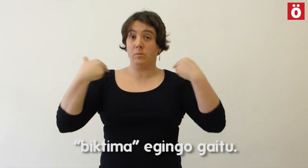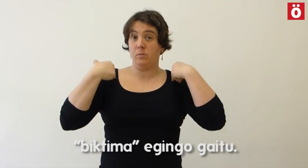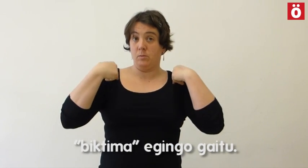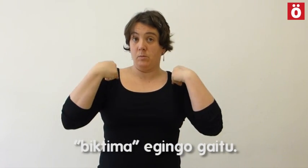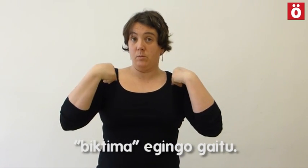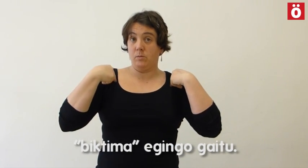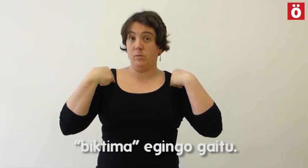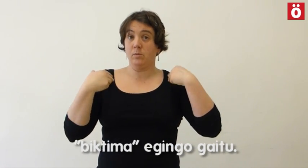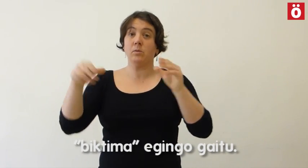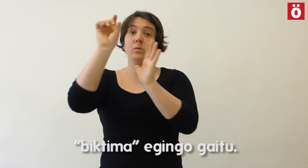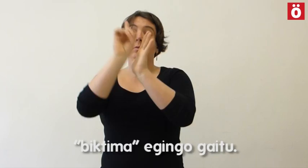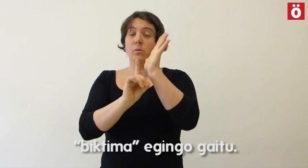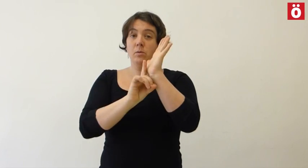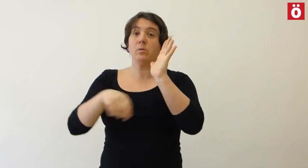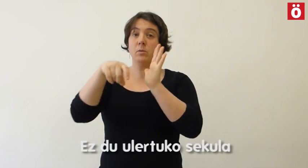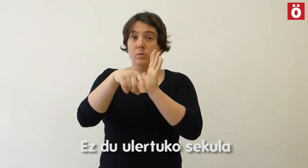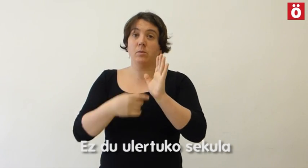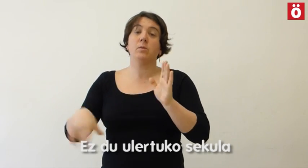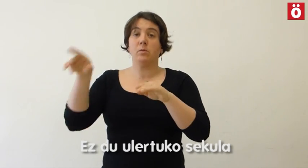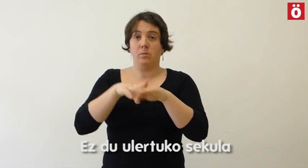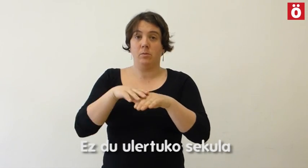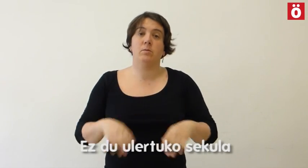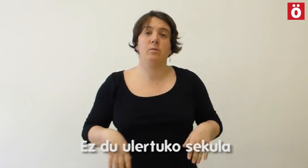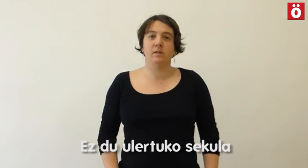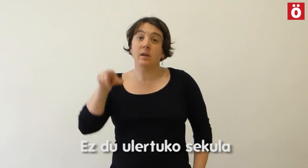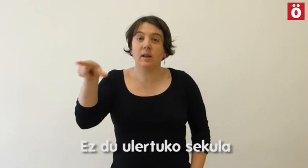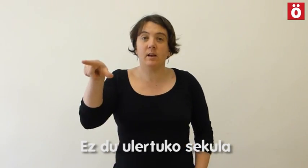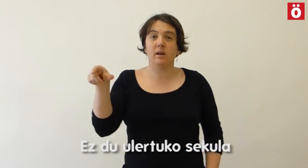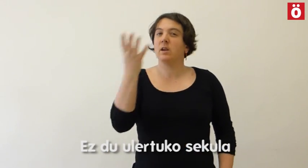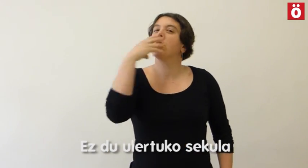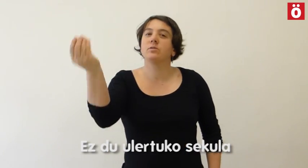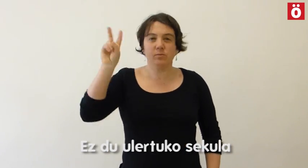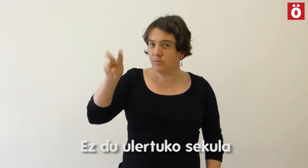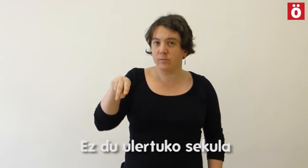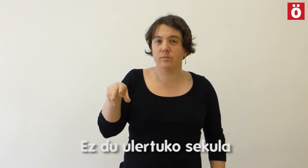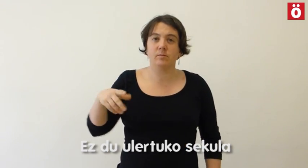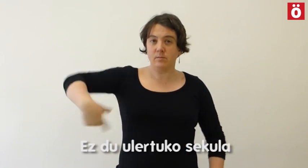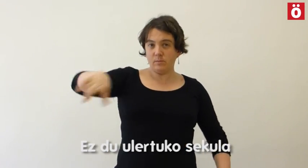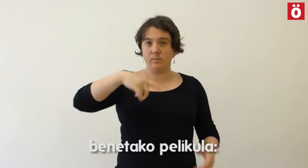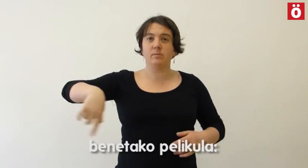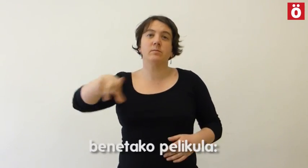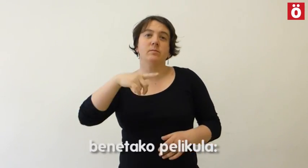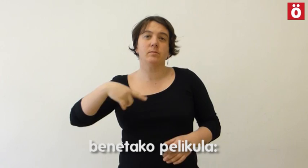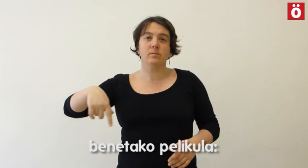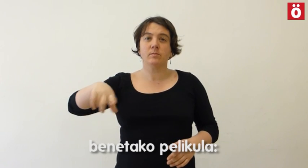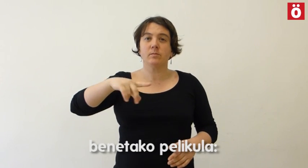gogaitu Ez du lertuko sekula, benetako